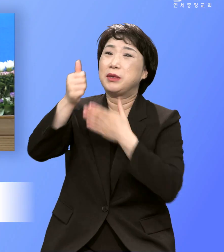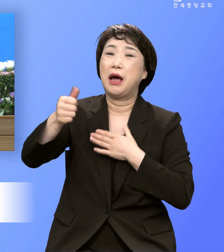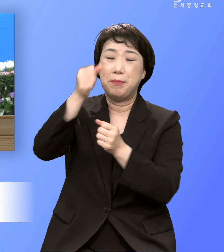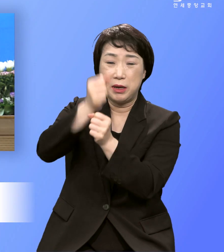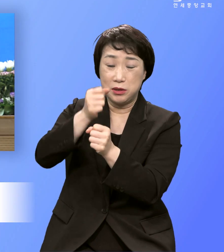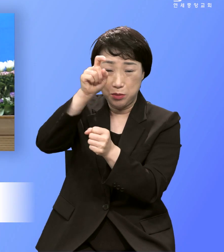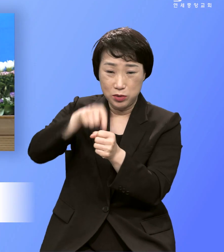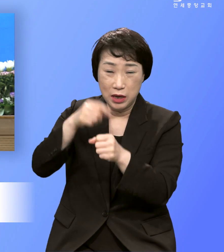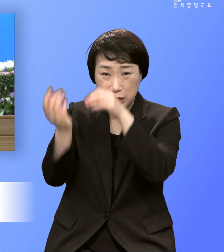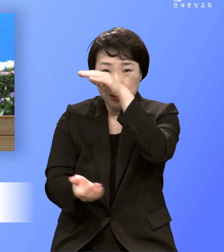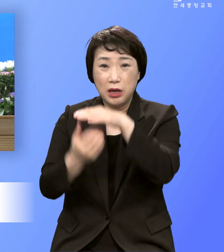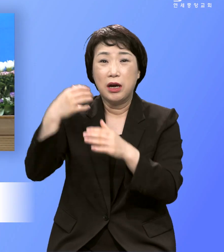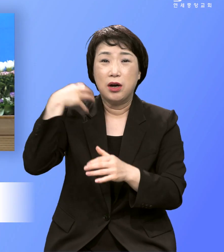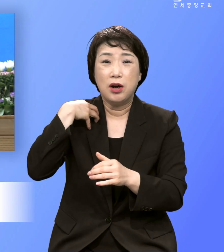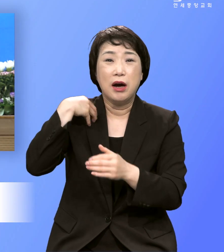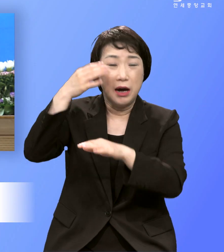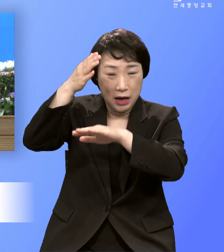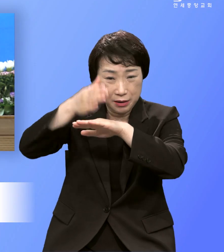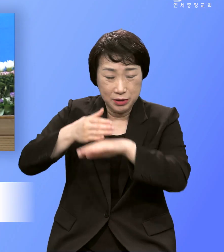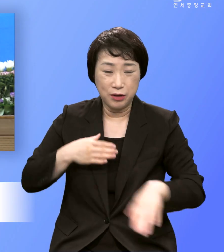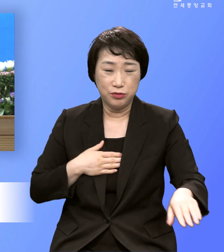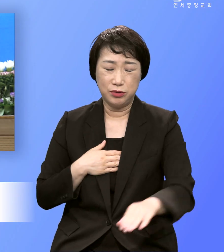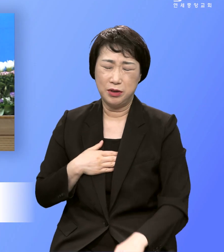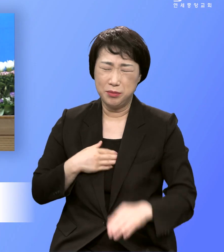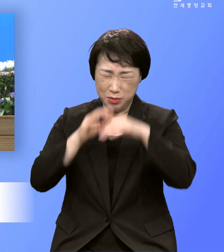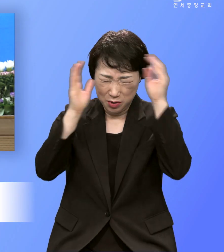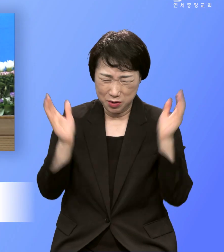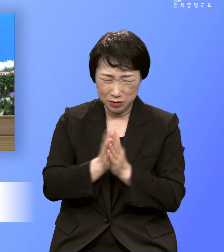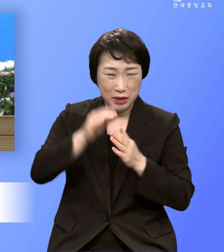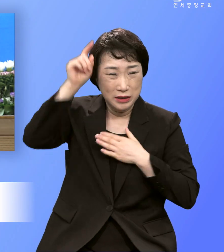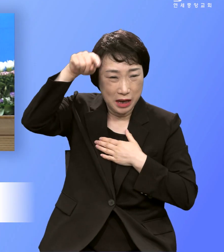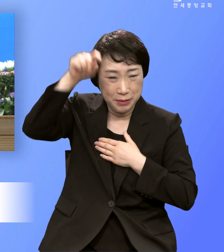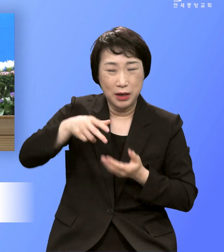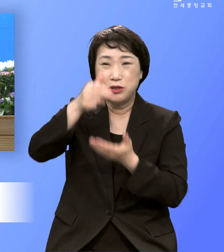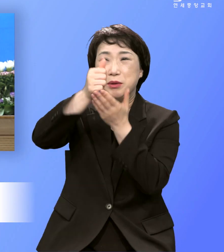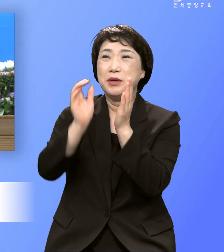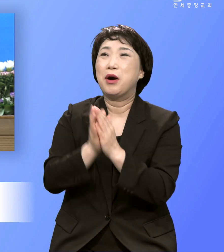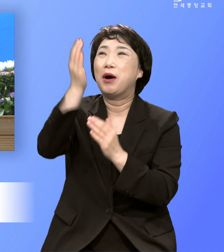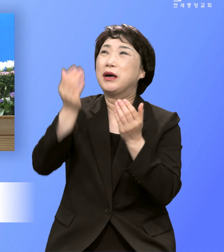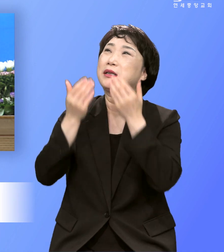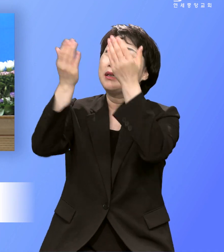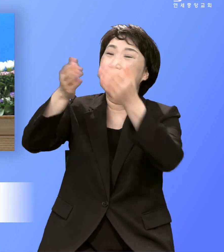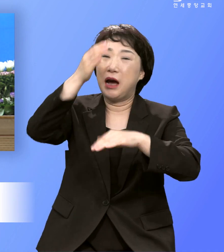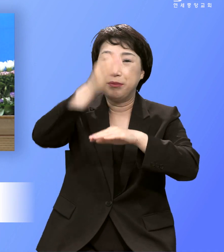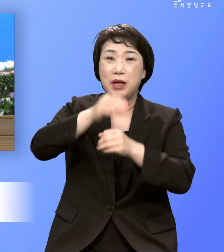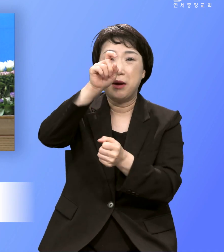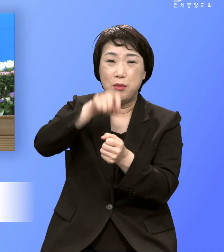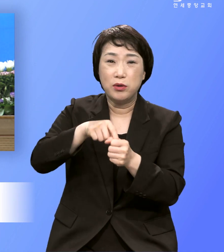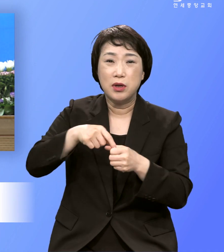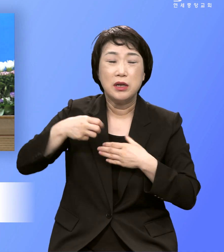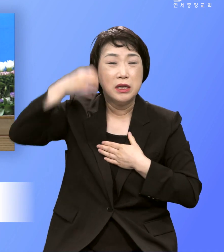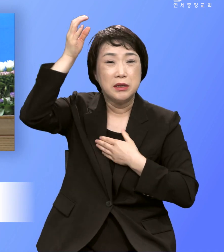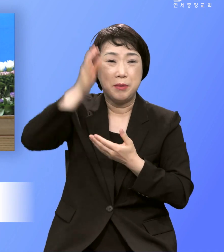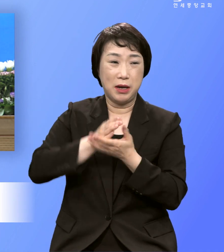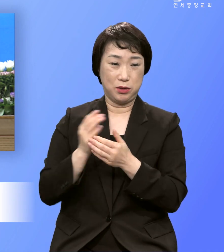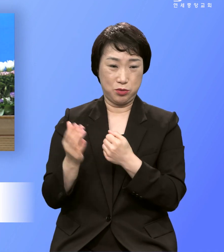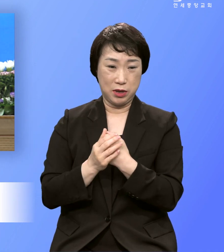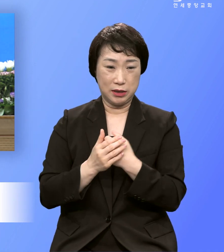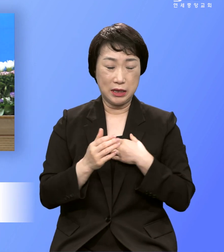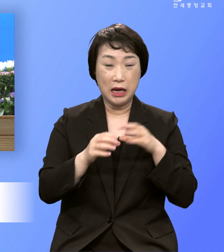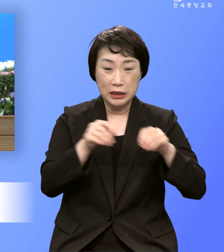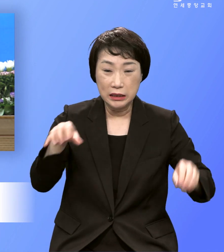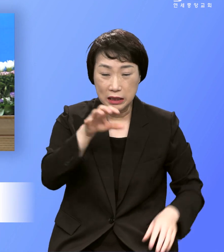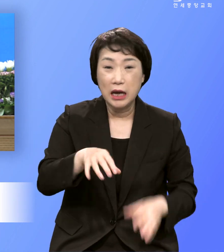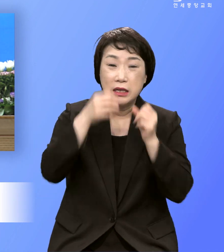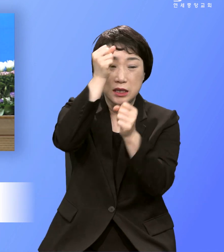하심을 감사합니다. 우리 모든 성도들이 날마다 주님을 영화롭게 감사해야 될 이유와 목적 망각하지 않게 하여 주시옵소서. 나를 이